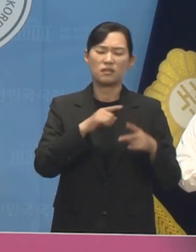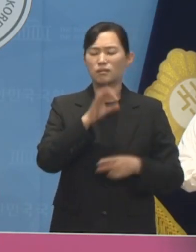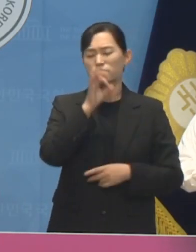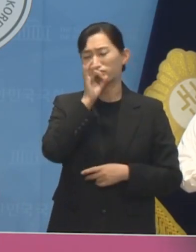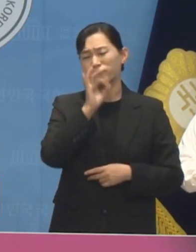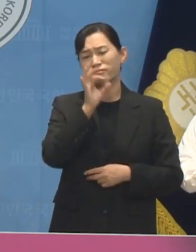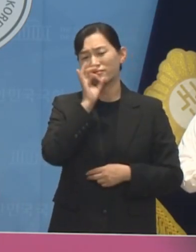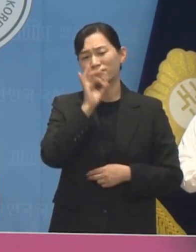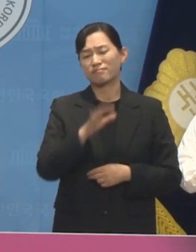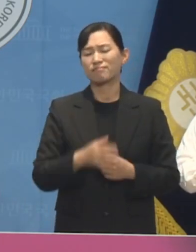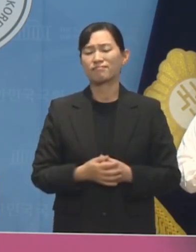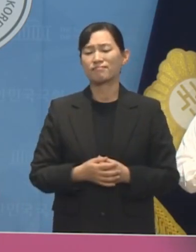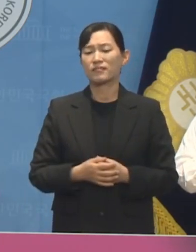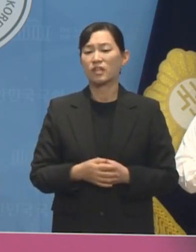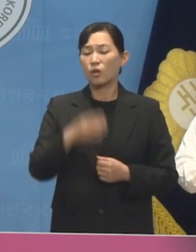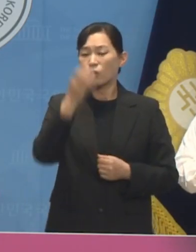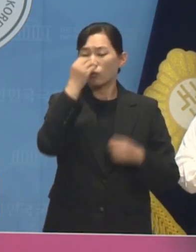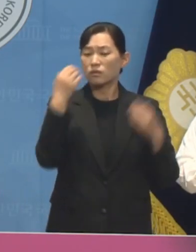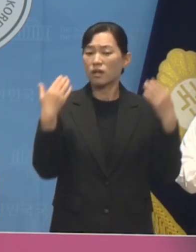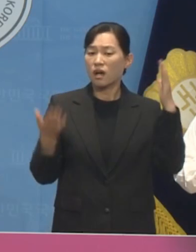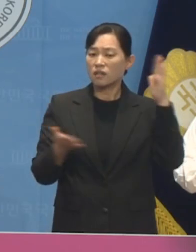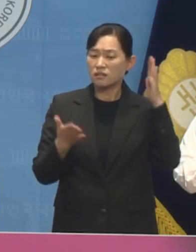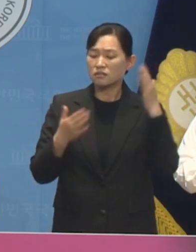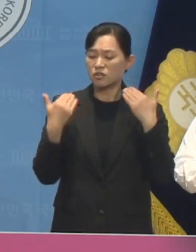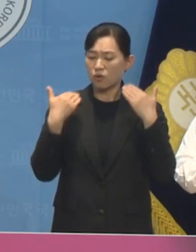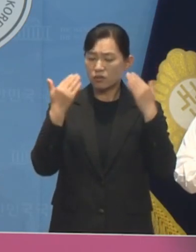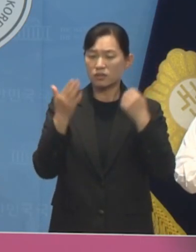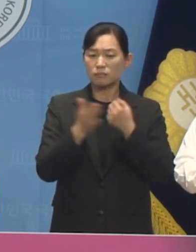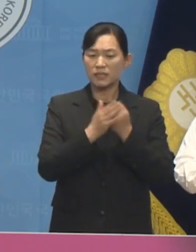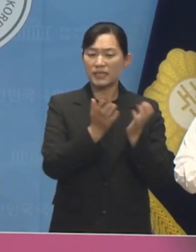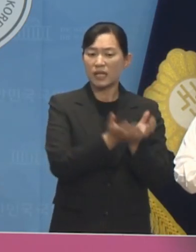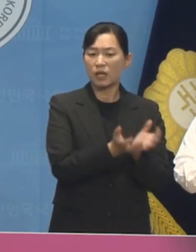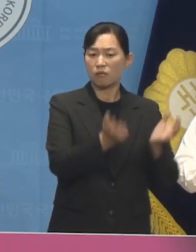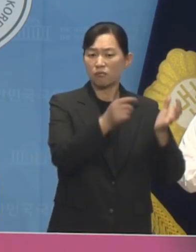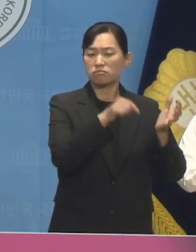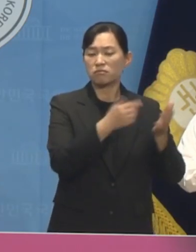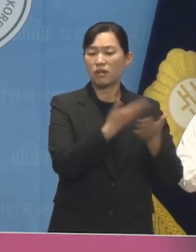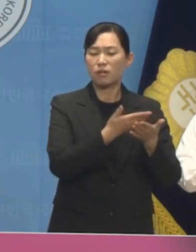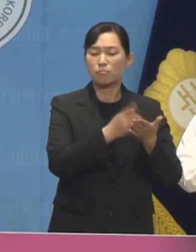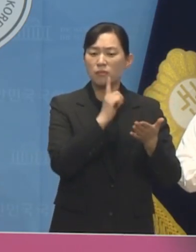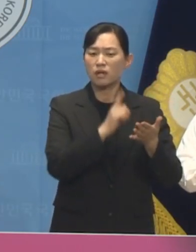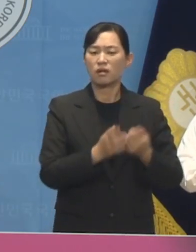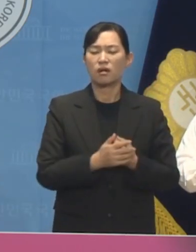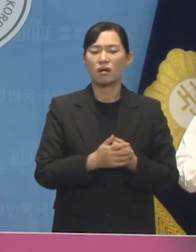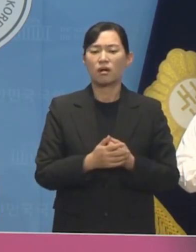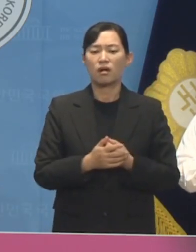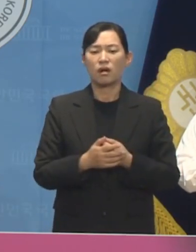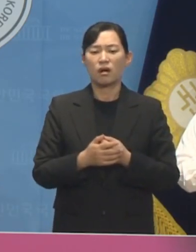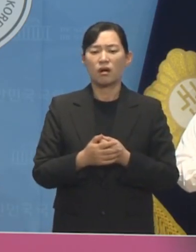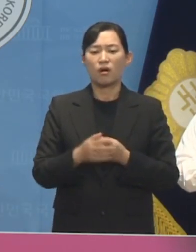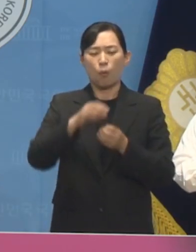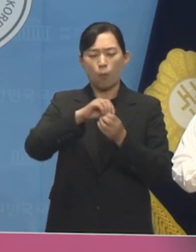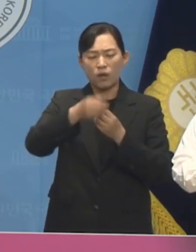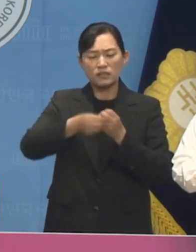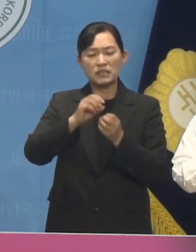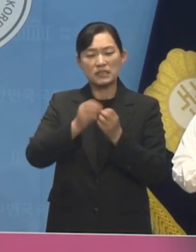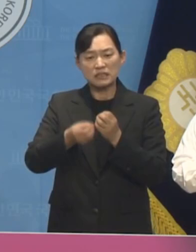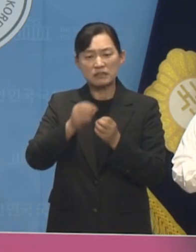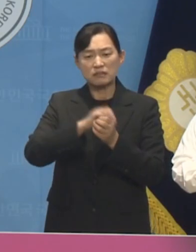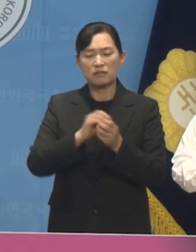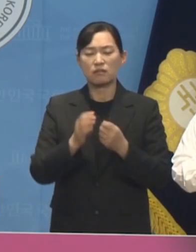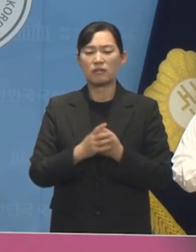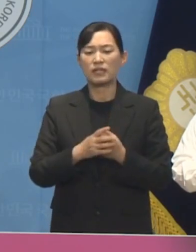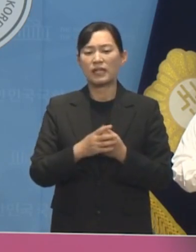가지가 아닙니다. 고등학생은 성인이라 냉면기를 제공해달라고 하면서 오렌지 껍질을 까서 썰고